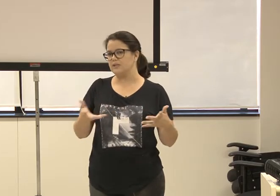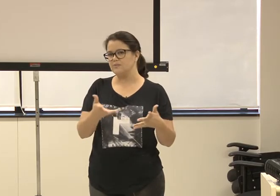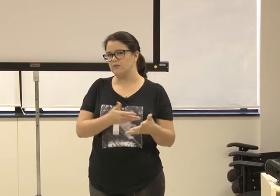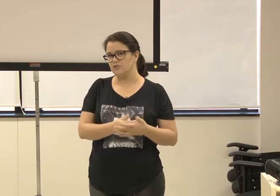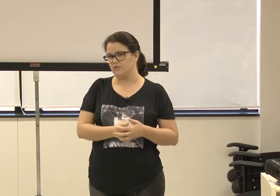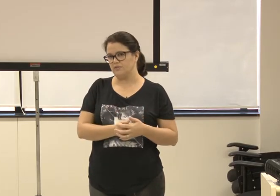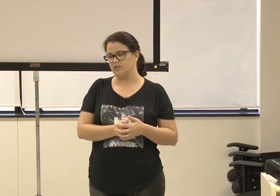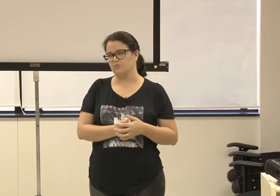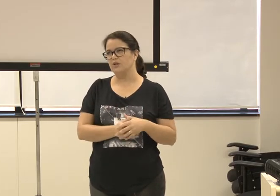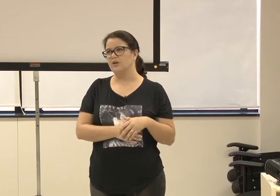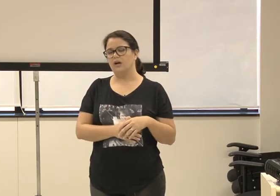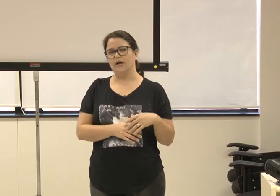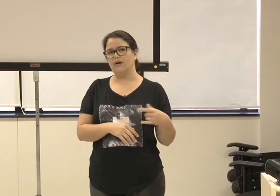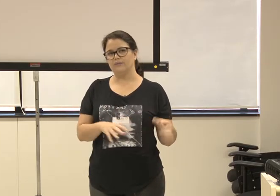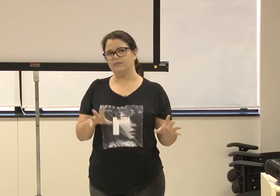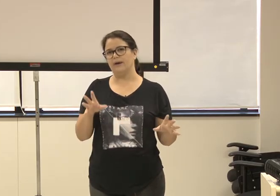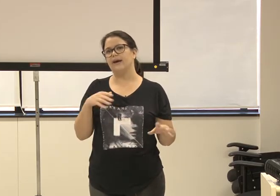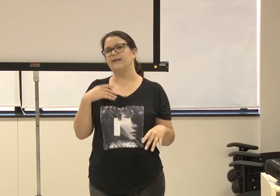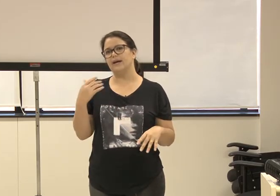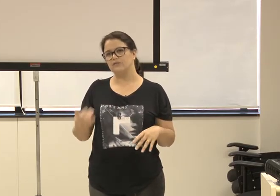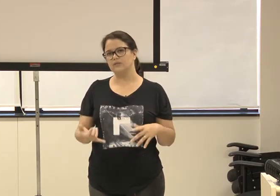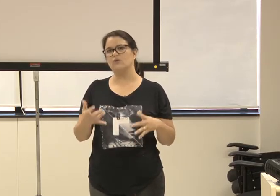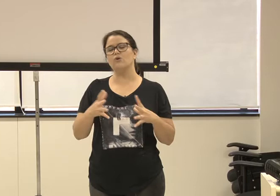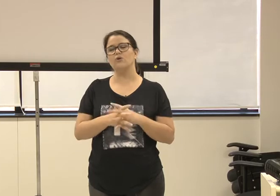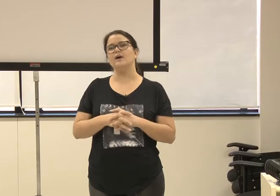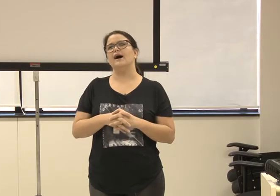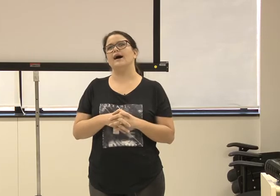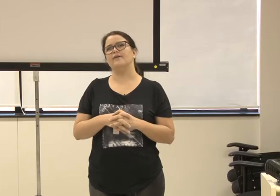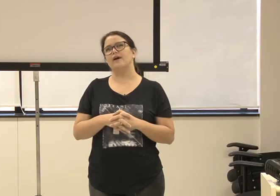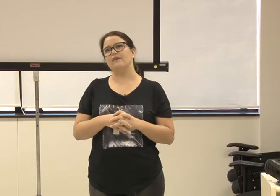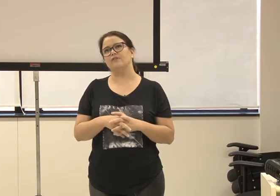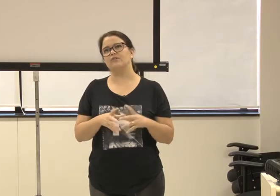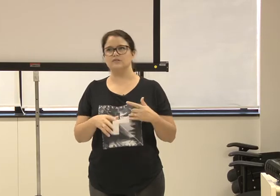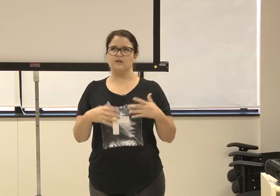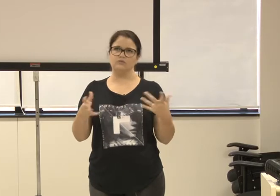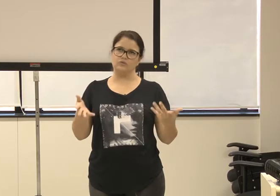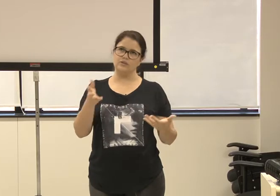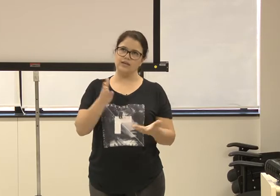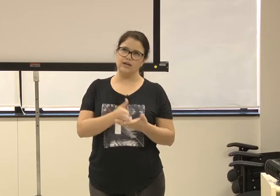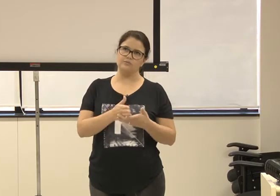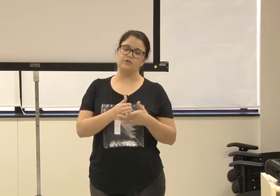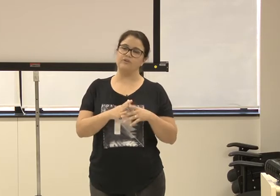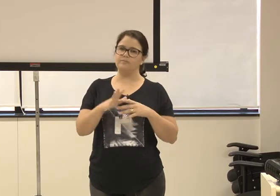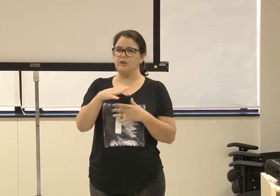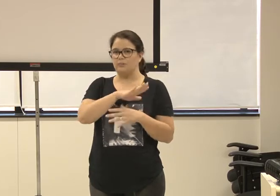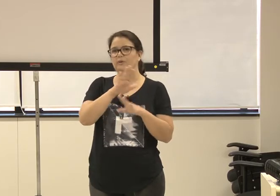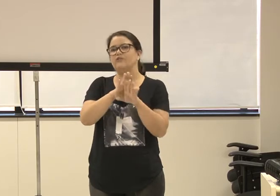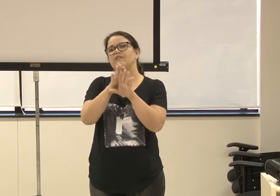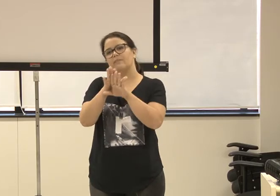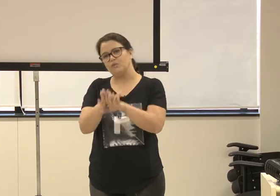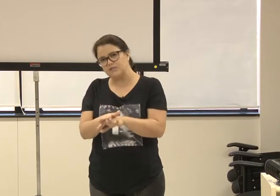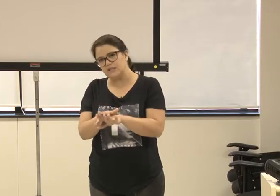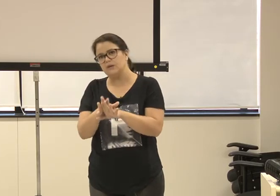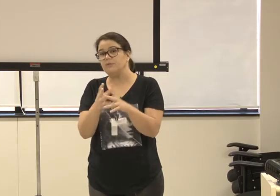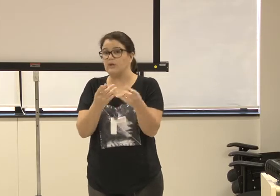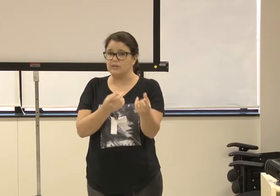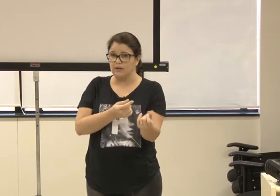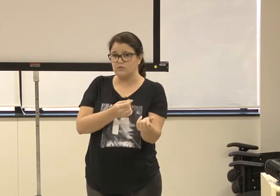porque não tinha vítima. Aí eu, tudo bem. Aí liguei no seguro, aí o cara falou assim, não, eu tô ligando, porque eu falei, não, primeiro eu vou levar para a oficina para ver quanto é que custa do